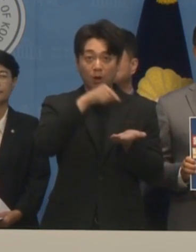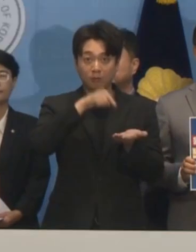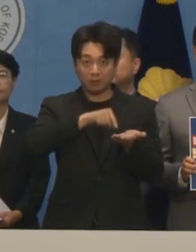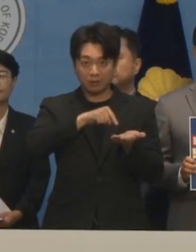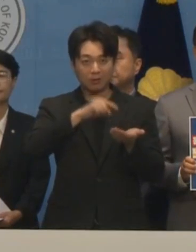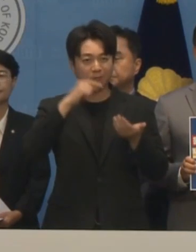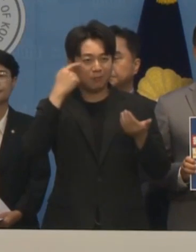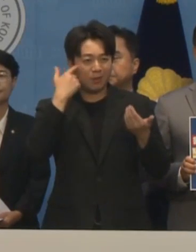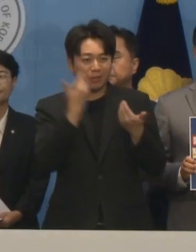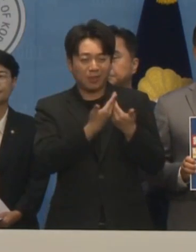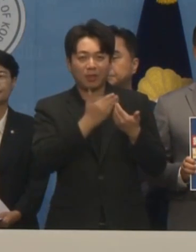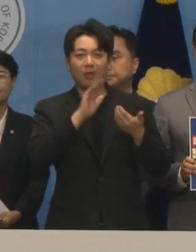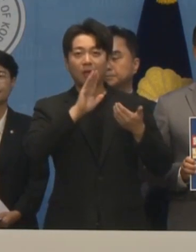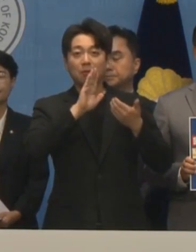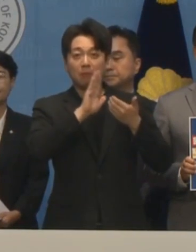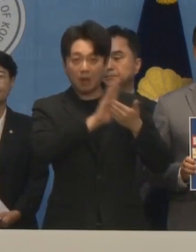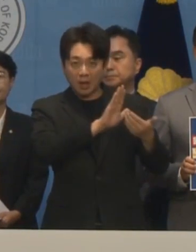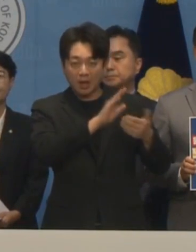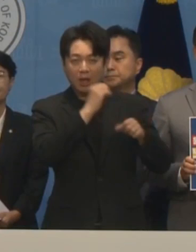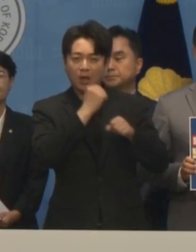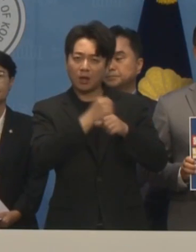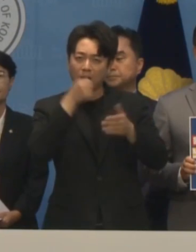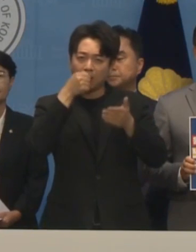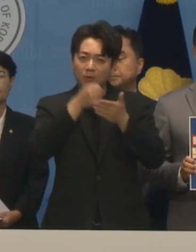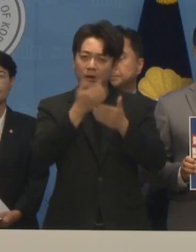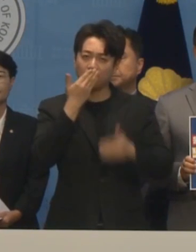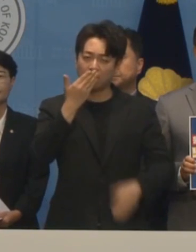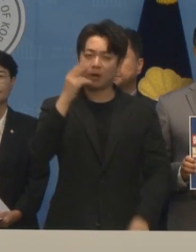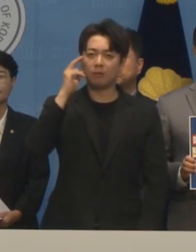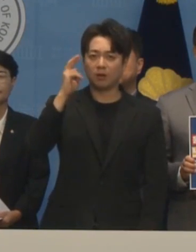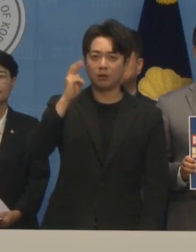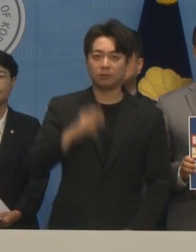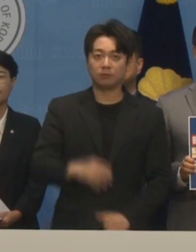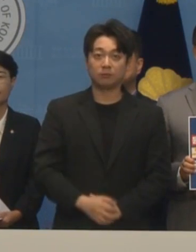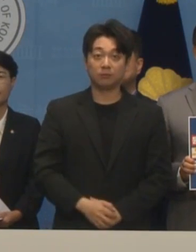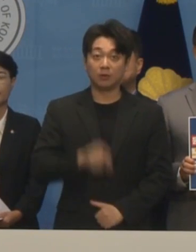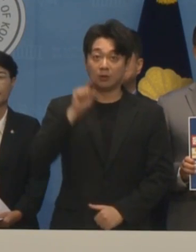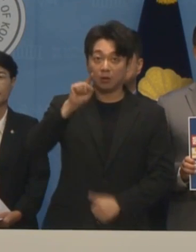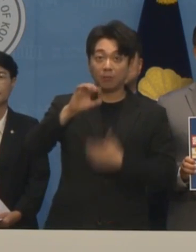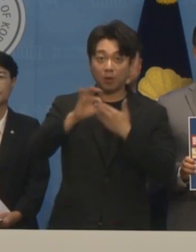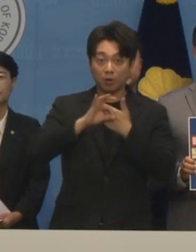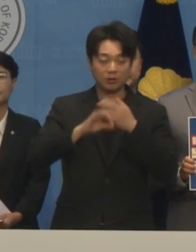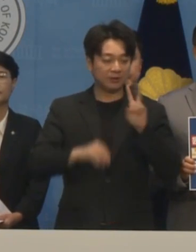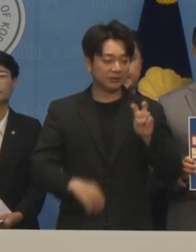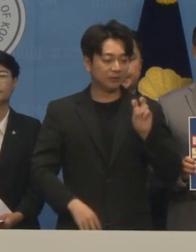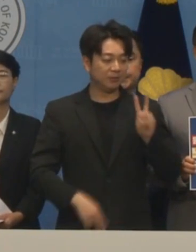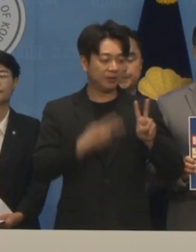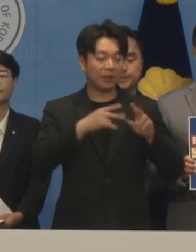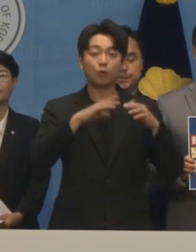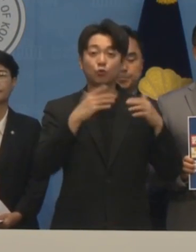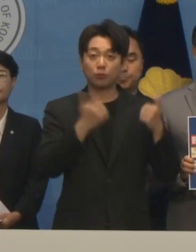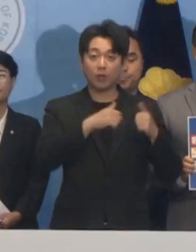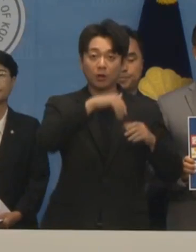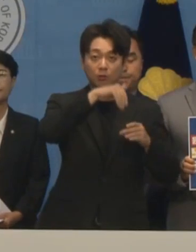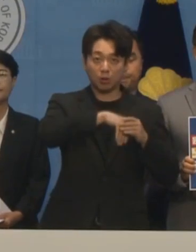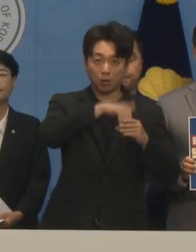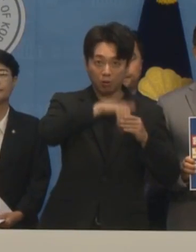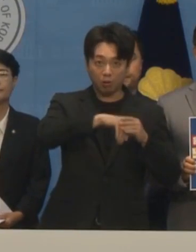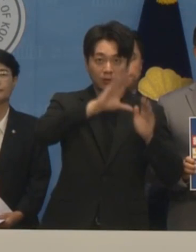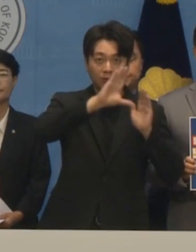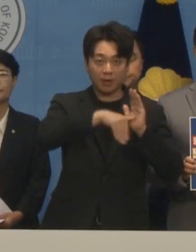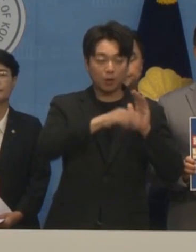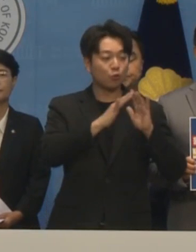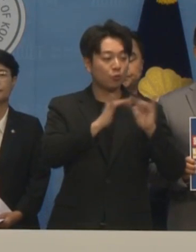의결할 것이라는 전망이 나오고 있습니다. 이는 명백히 22대 총선으로 드러난 민심을 역행하는